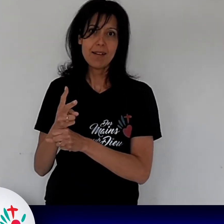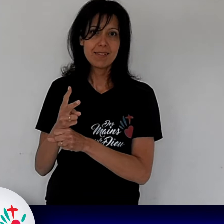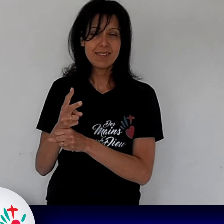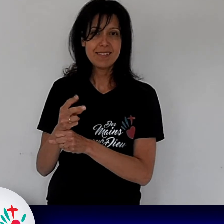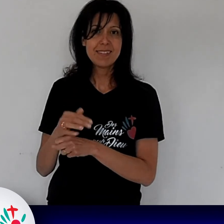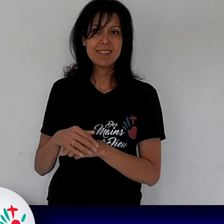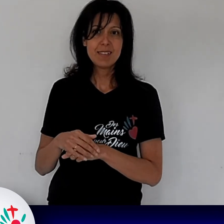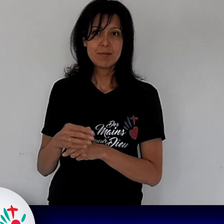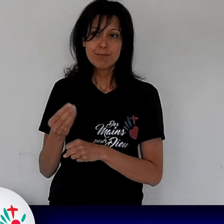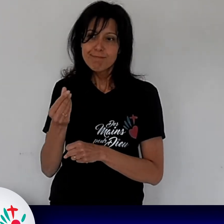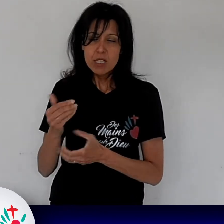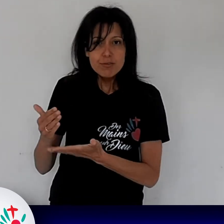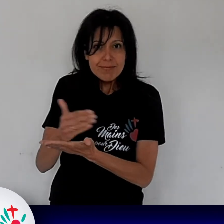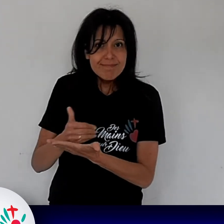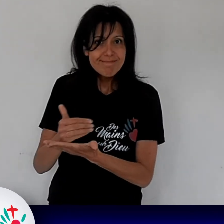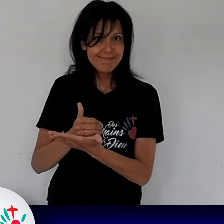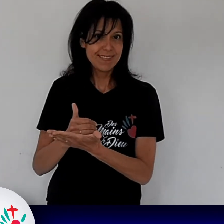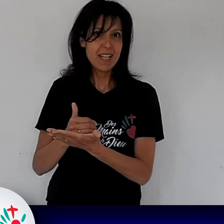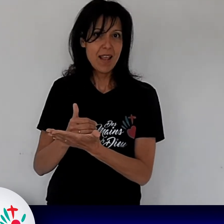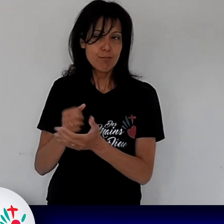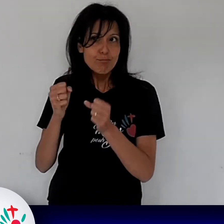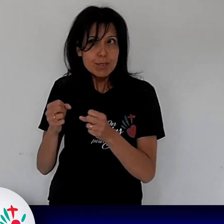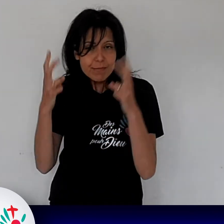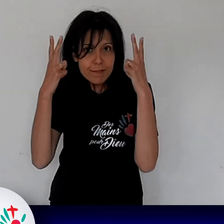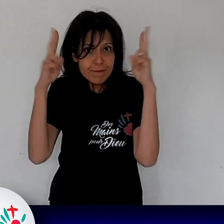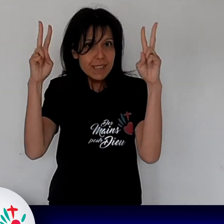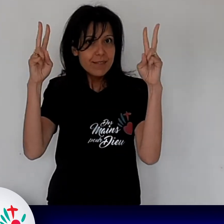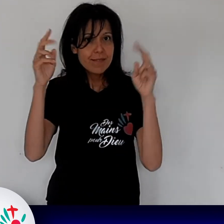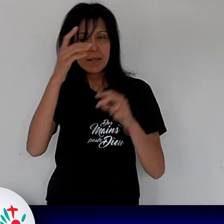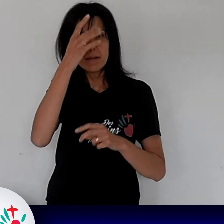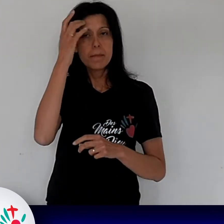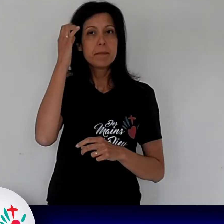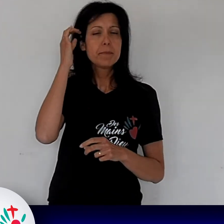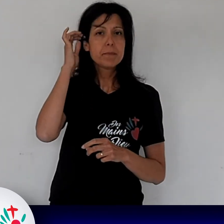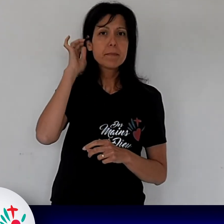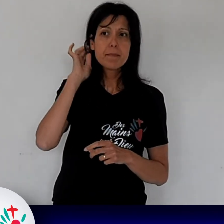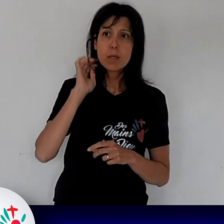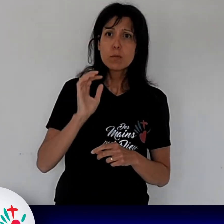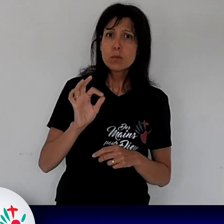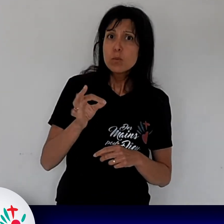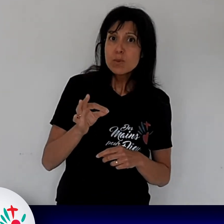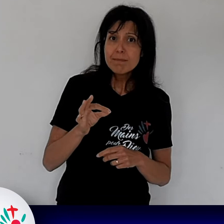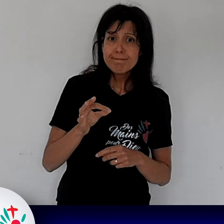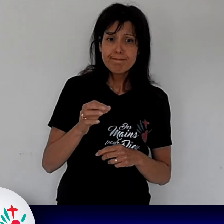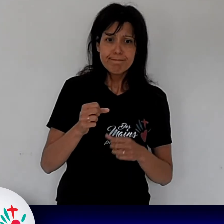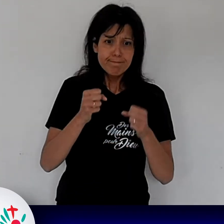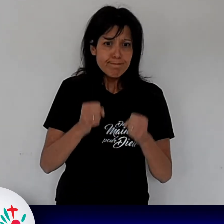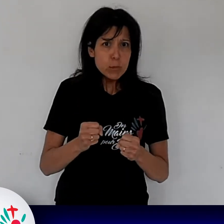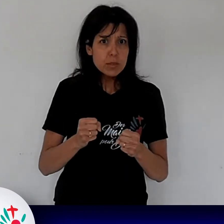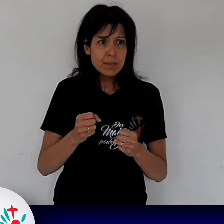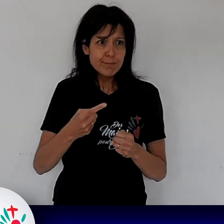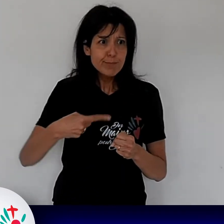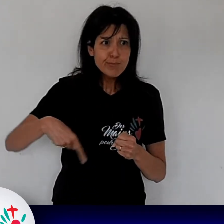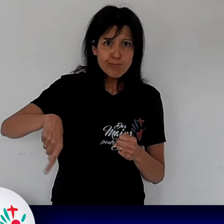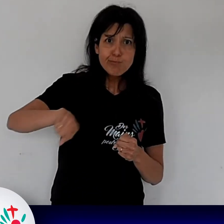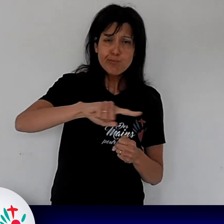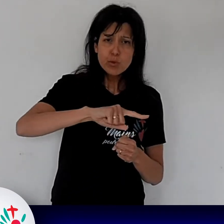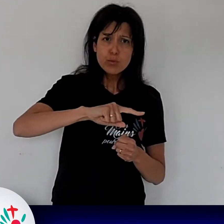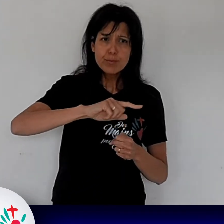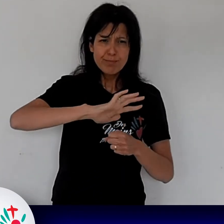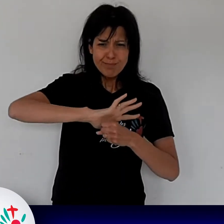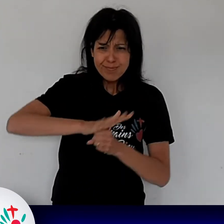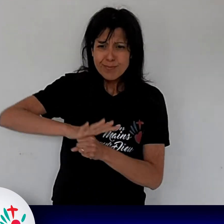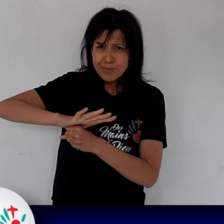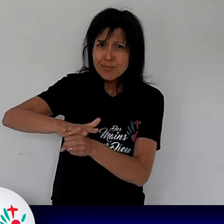vivre. Et donc, oui, nous pouvons être oppressés de toutes parts. C'est vrai. De